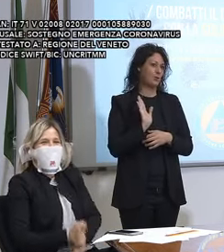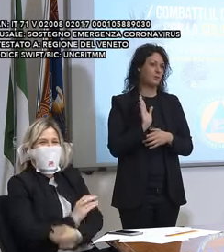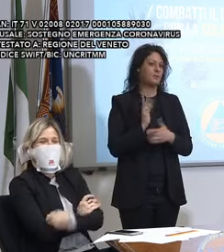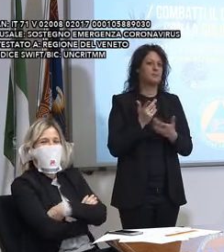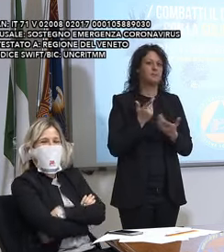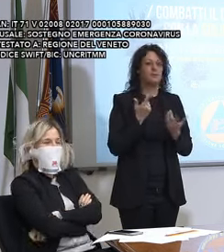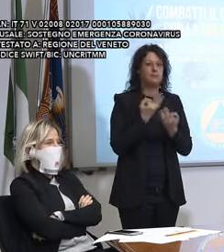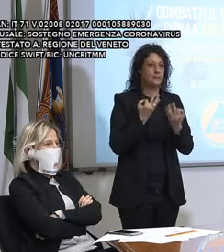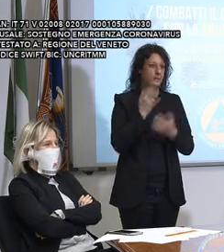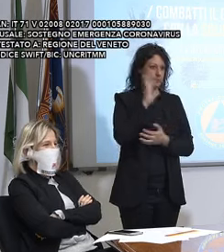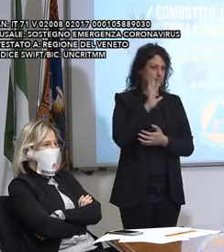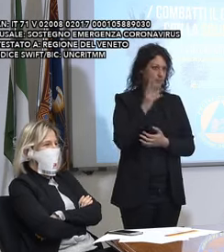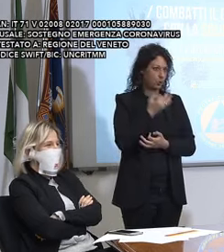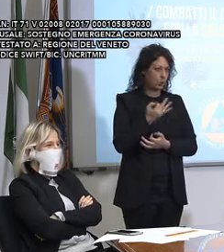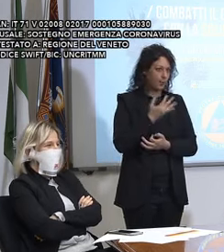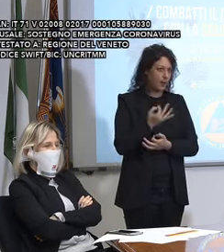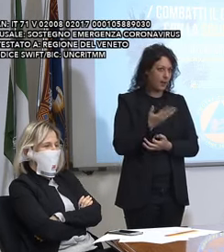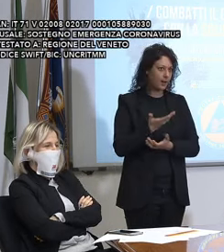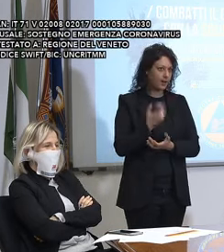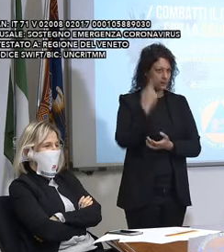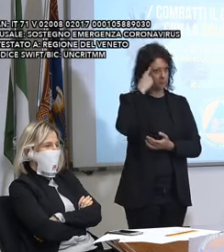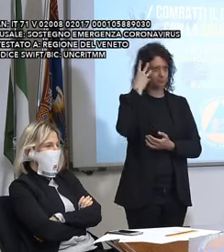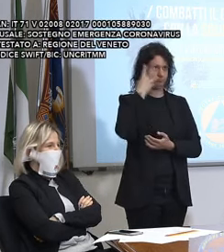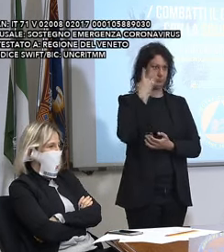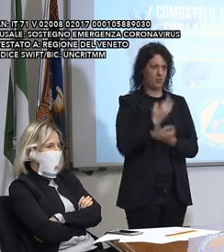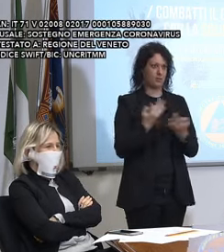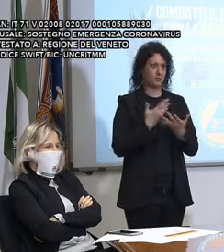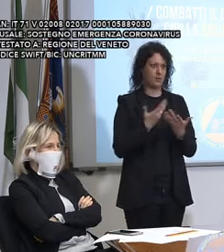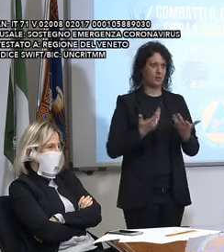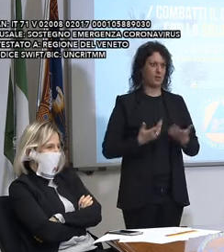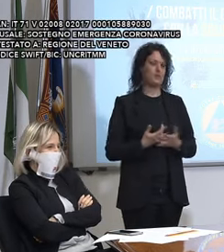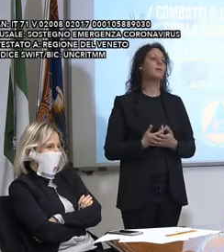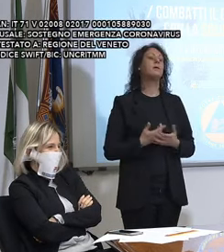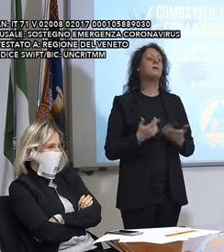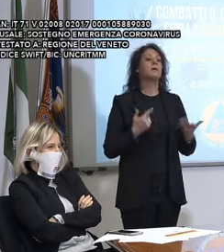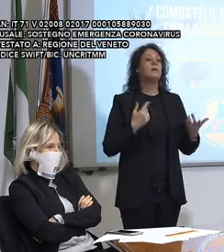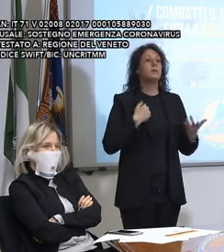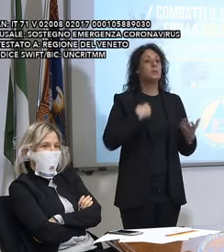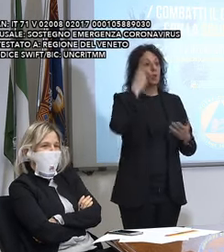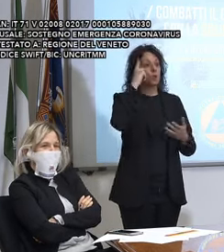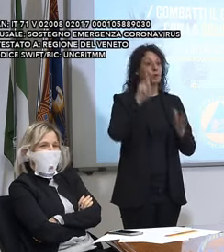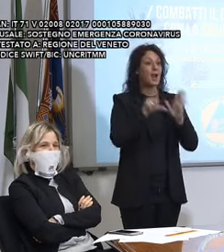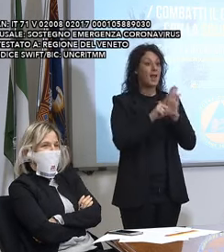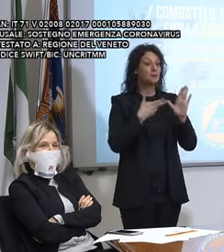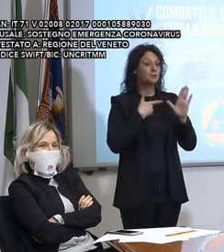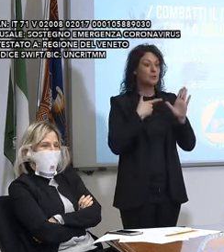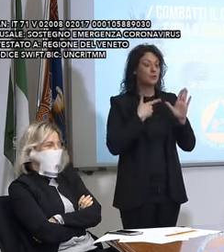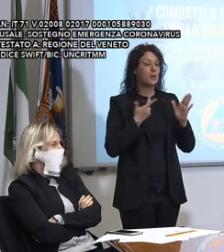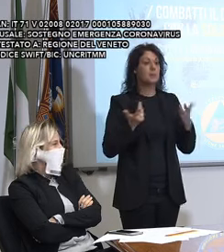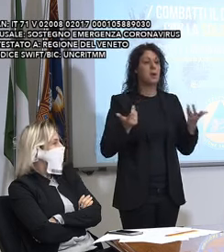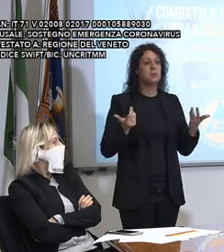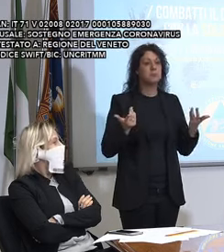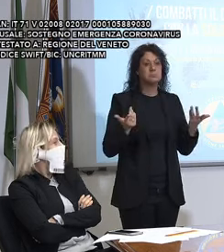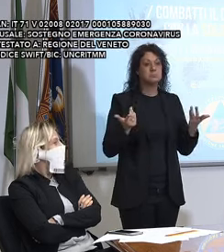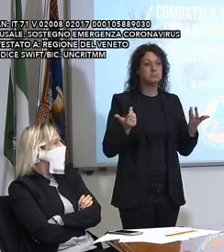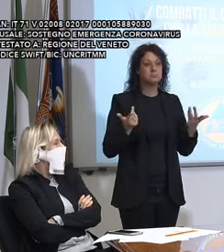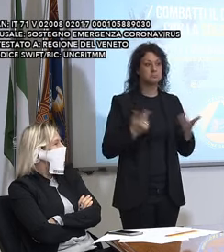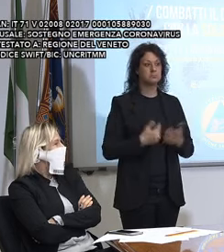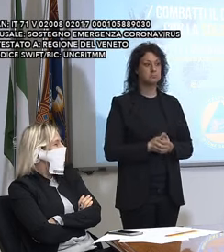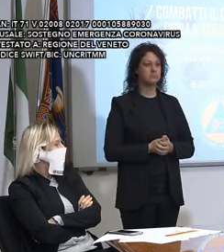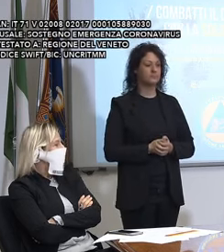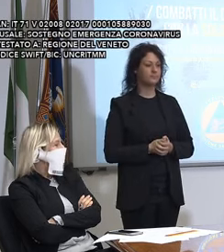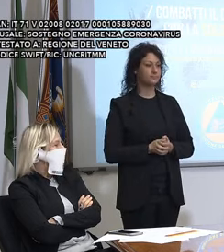senso sta qui, non so se esiste una legge, perché io non sono fumatore, non so, però... Cioè, fumare sino a qualcuno. Cioè. Il